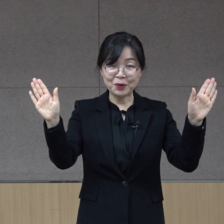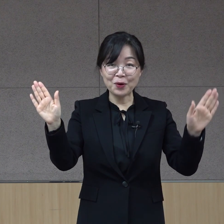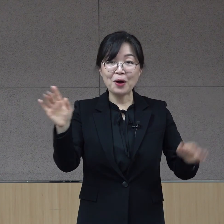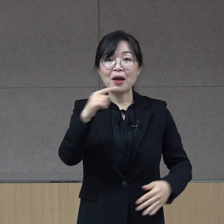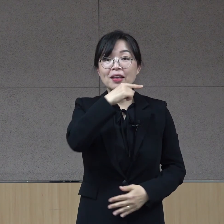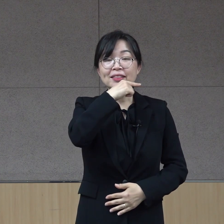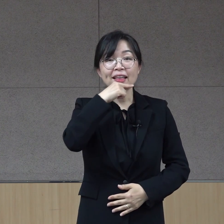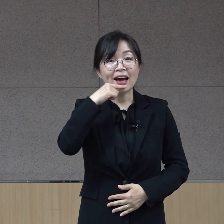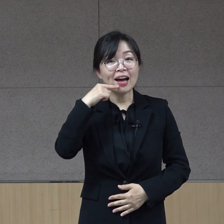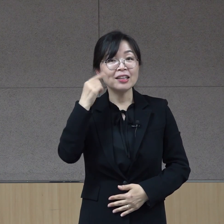쉬고